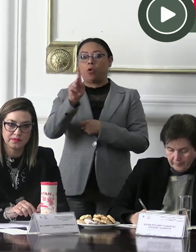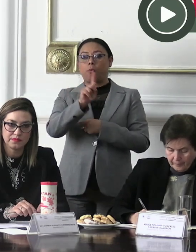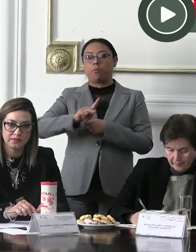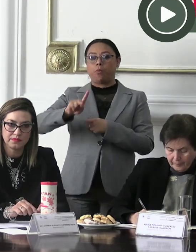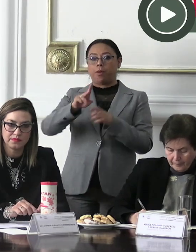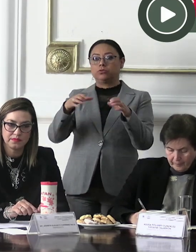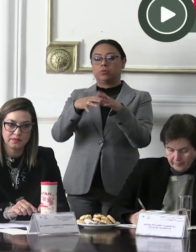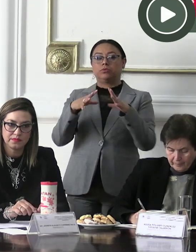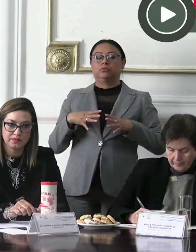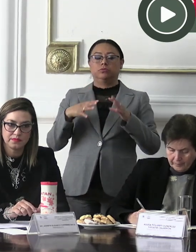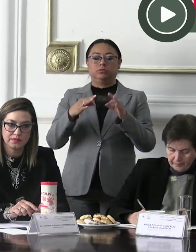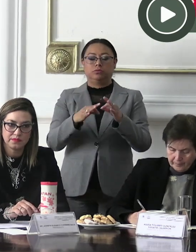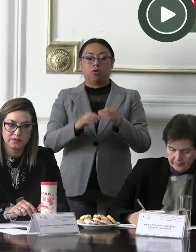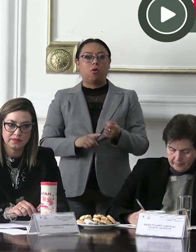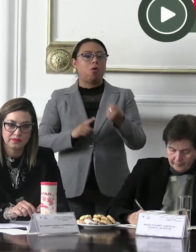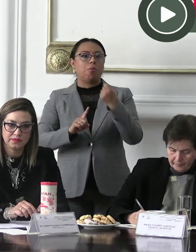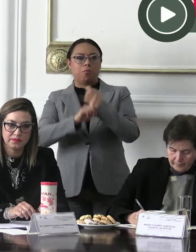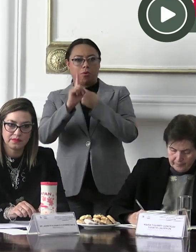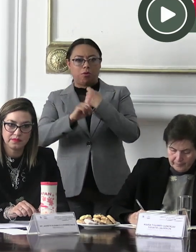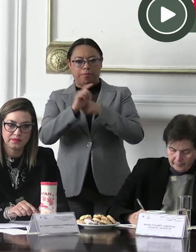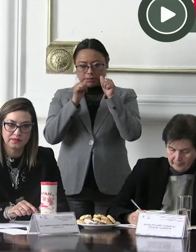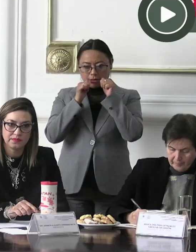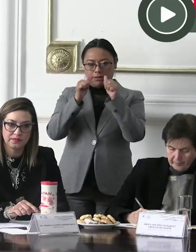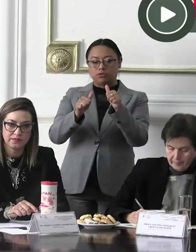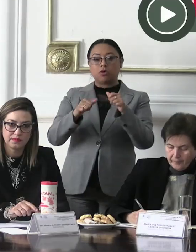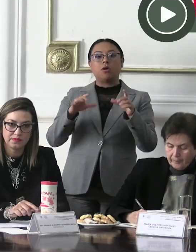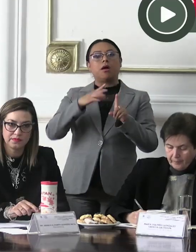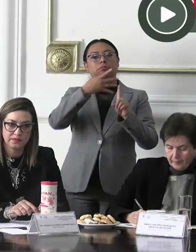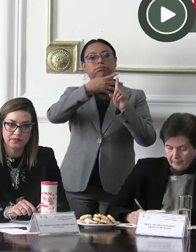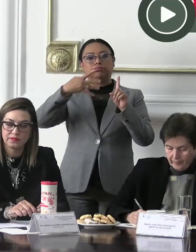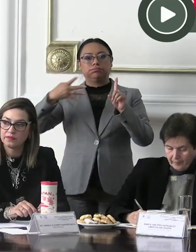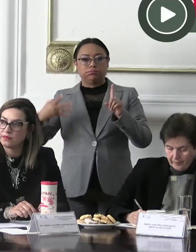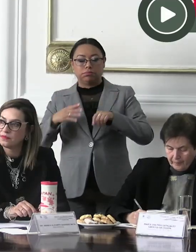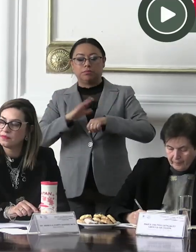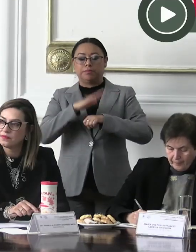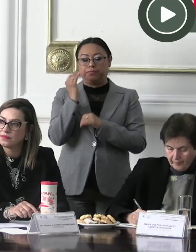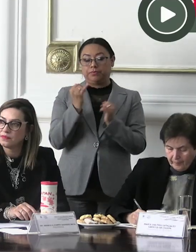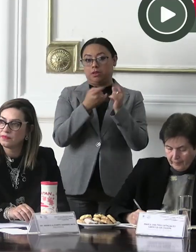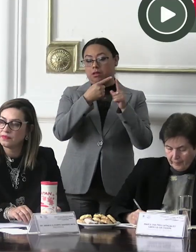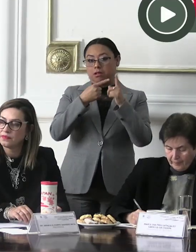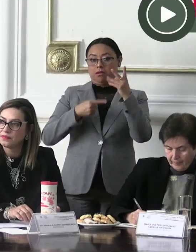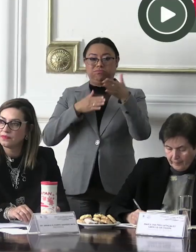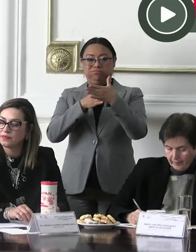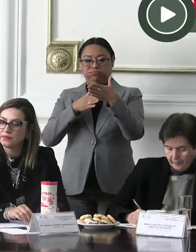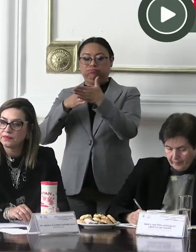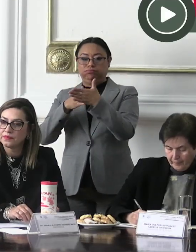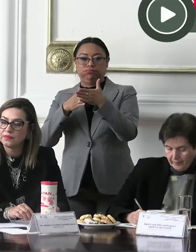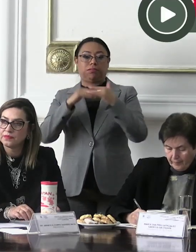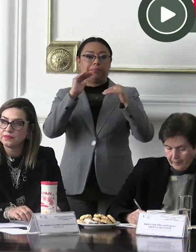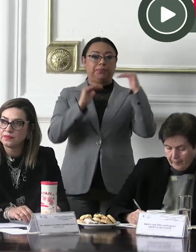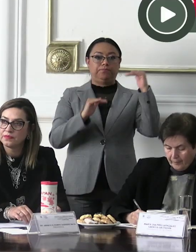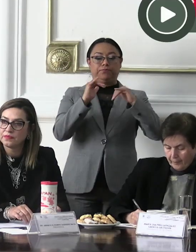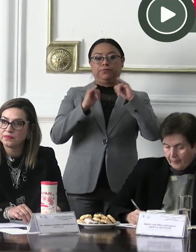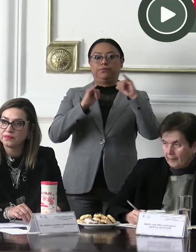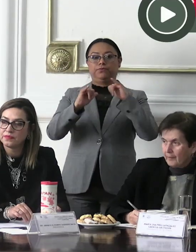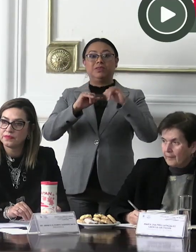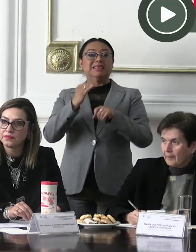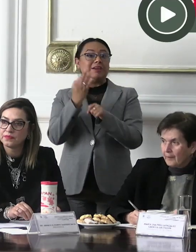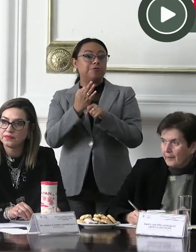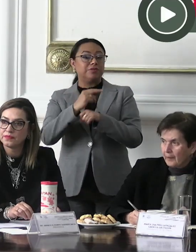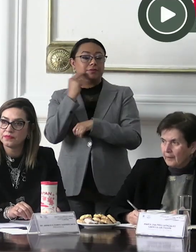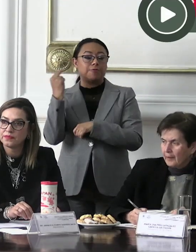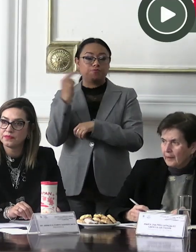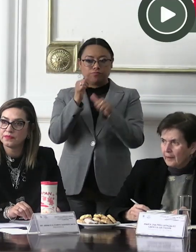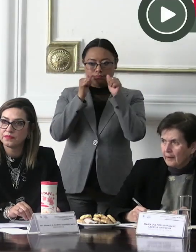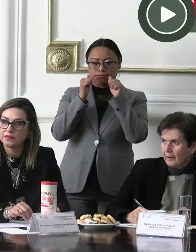los desafíos en atención a la población LGBTIQ+, las brechas de desigualdad territorial y la urgente necesidad de mejorar